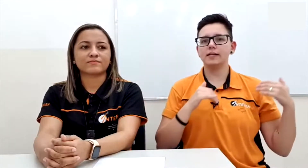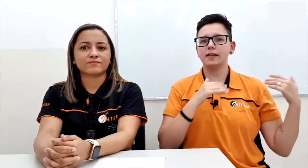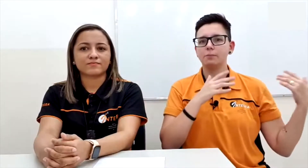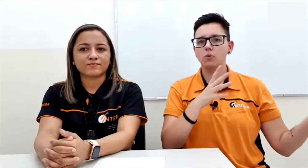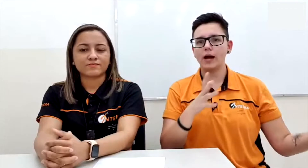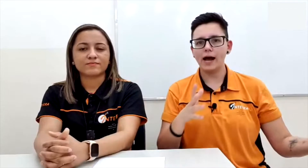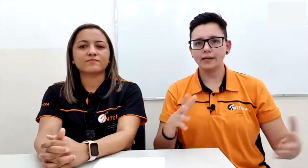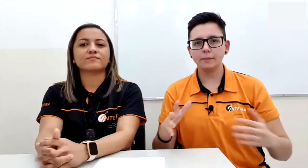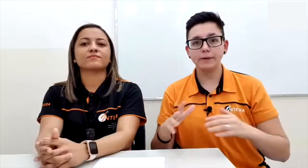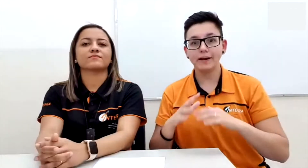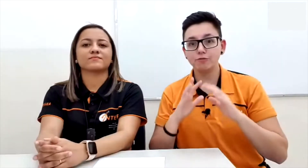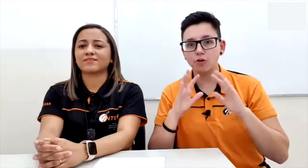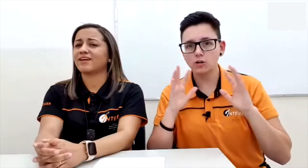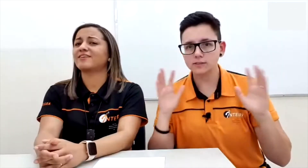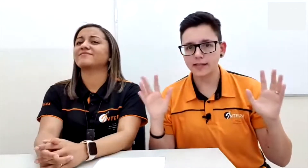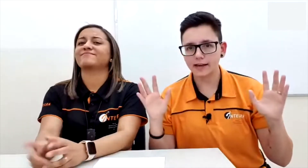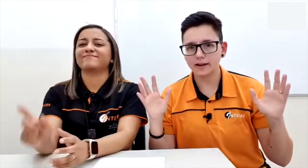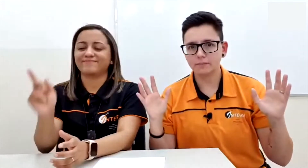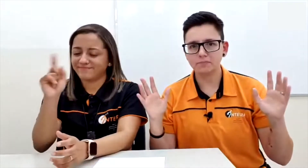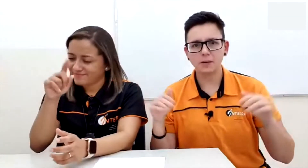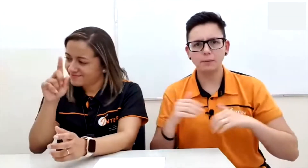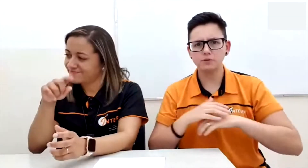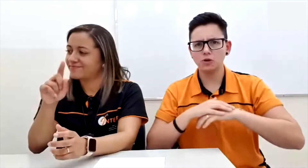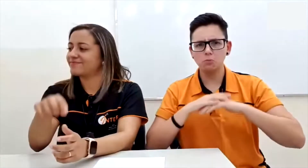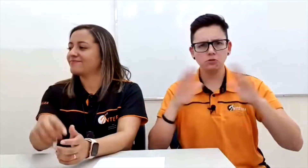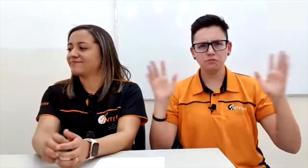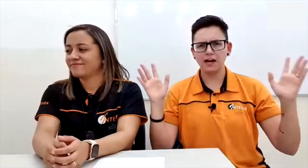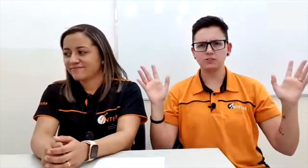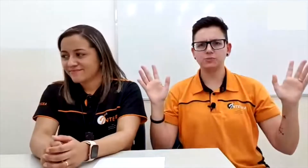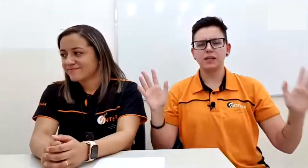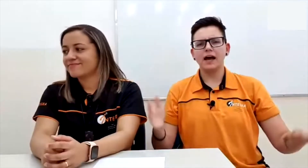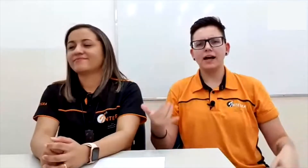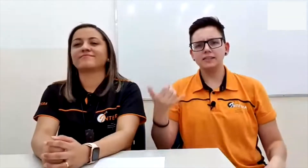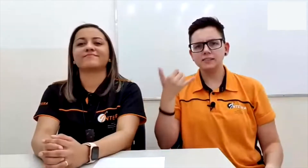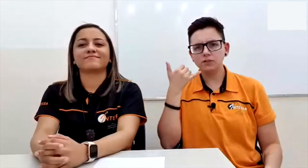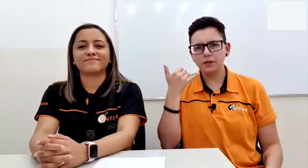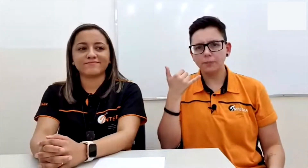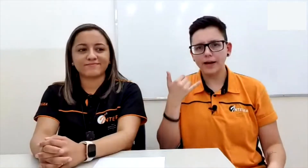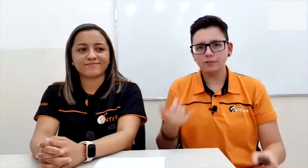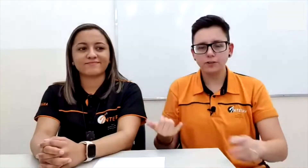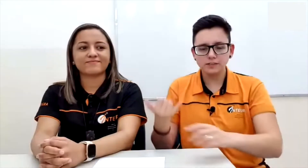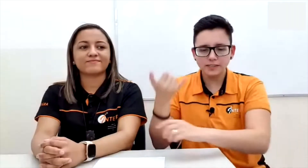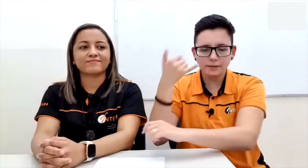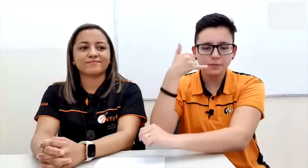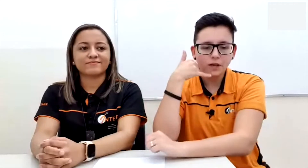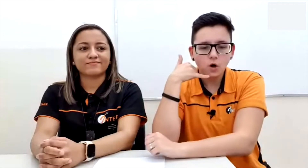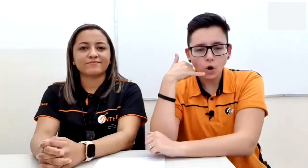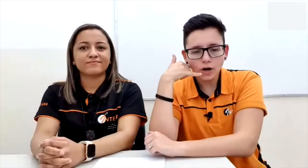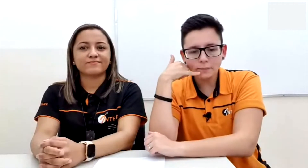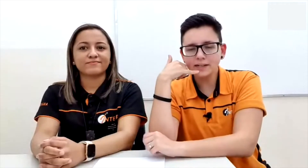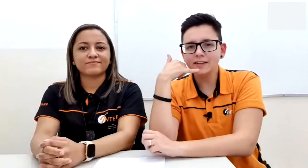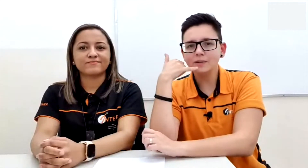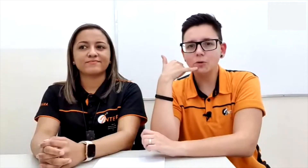ela tá empolgada, pela voz dela. É uma pessoa muito fácil. Às vezes eu ligo para ela e falo assim: oi, mãe,